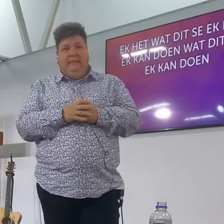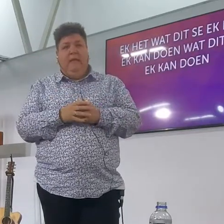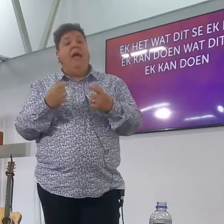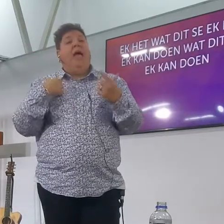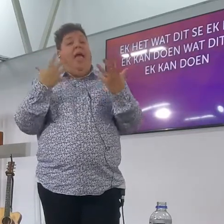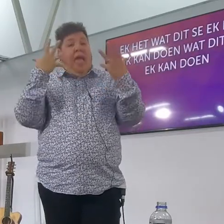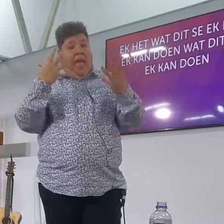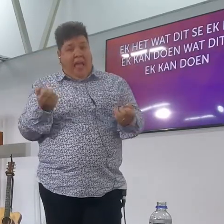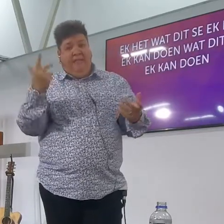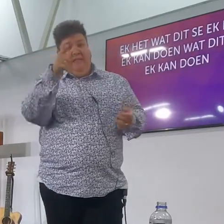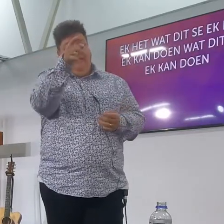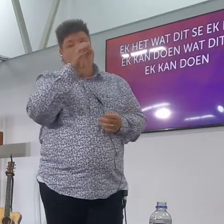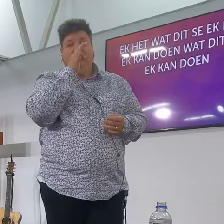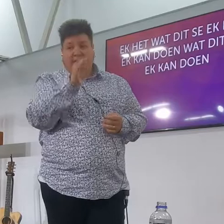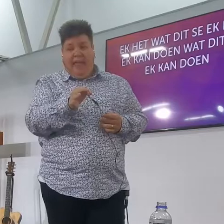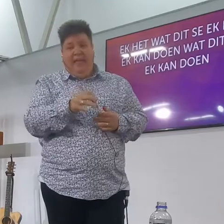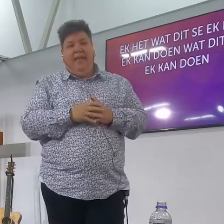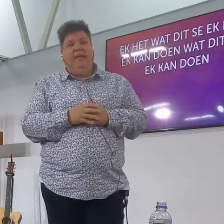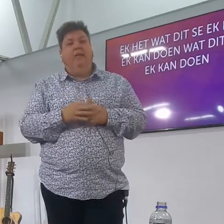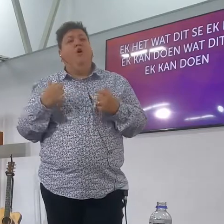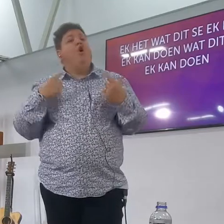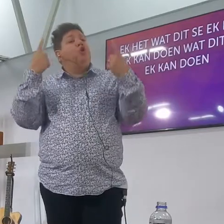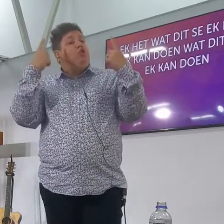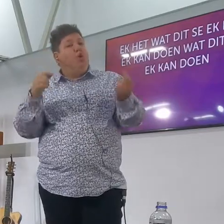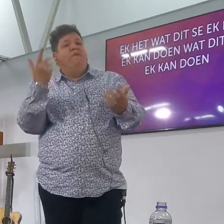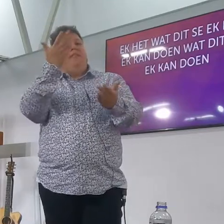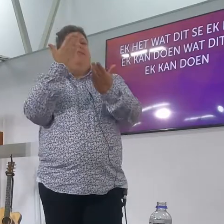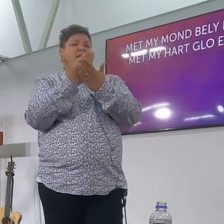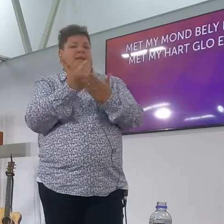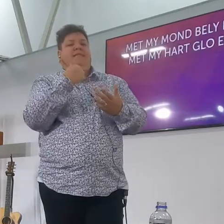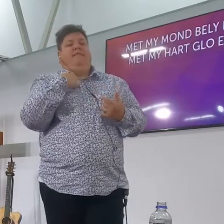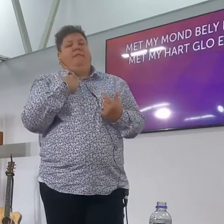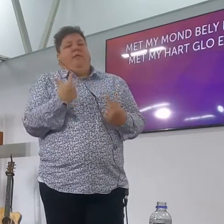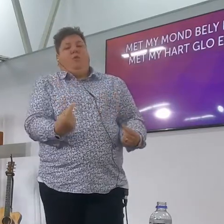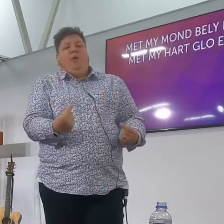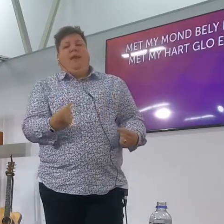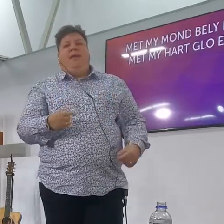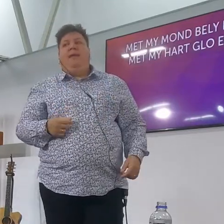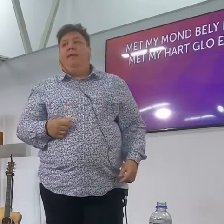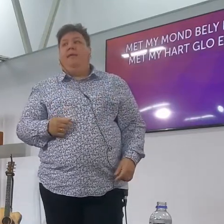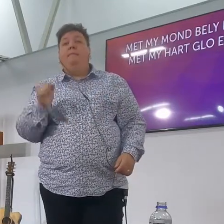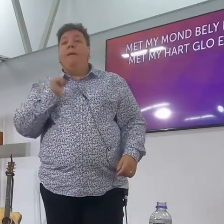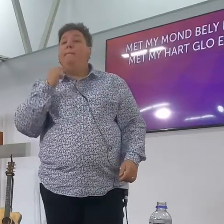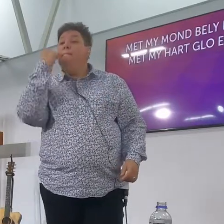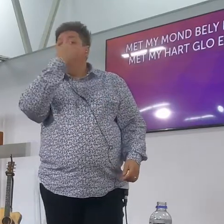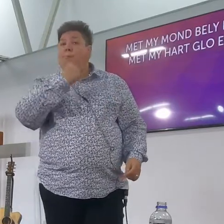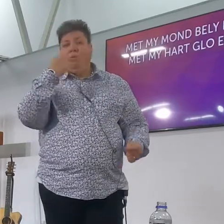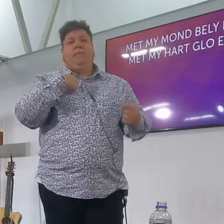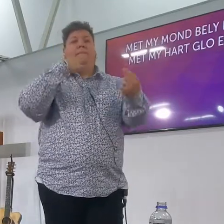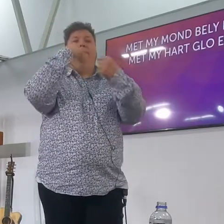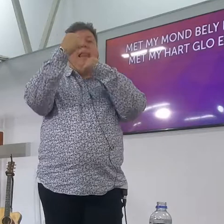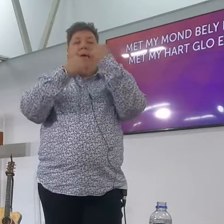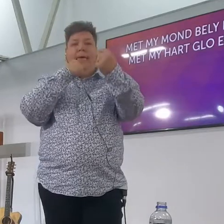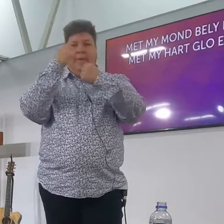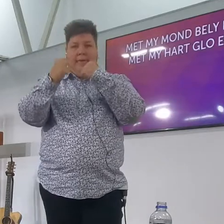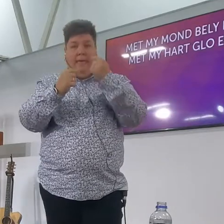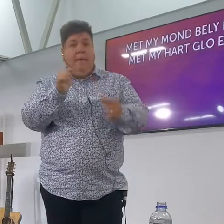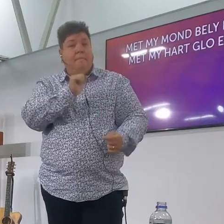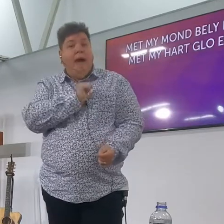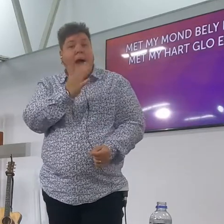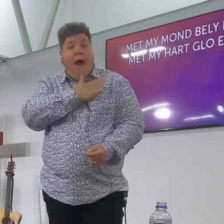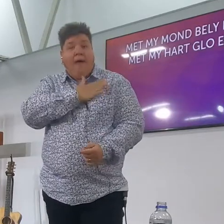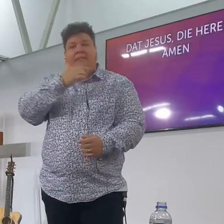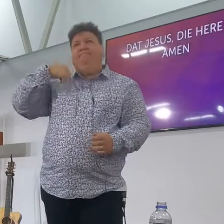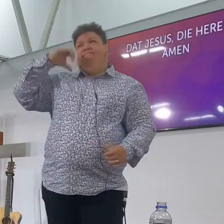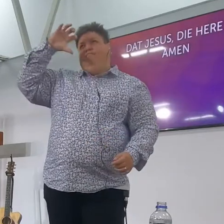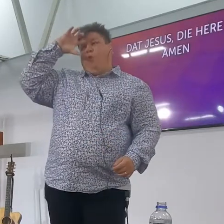het wat het sê ek het. Ek kan doen wat het sê ek kan doen. Met my mond bely ek, met my hart